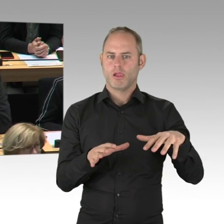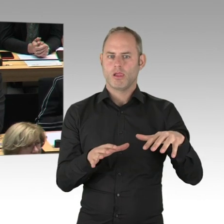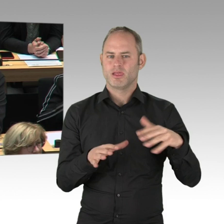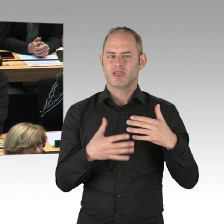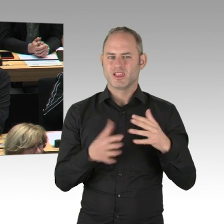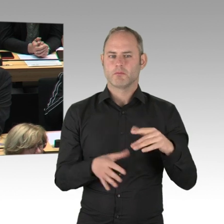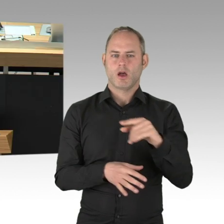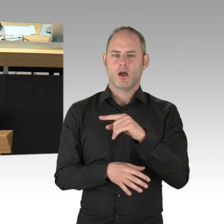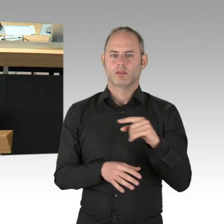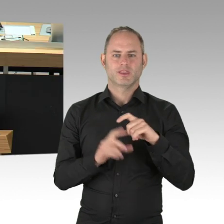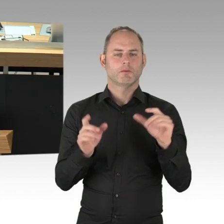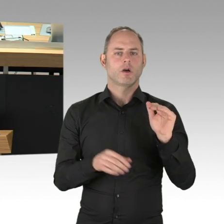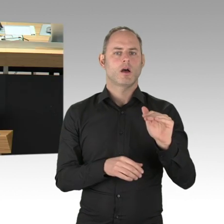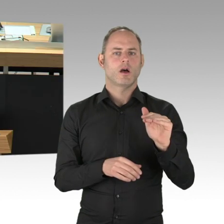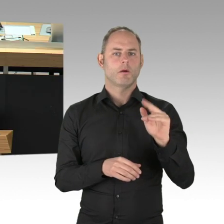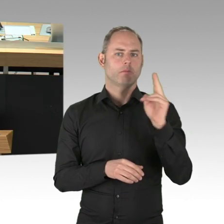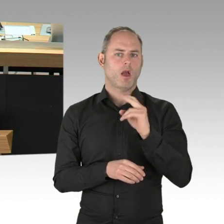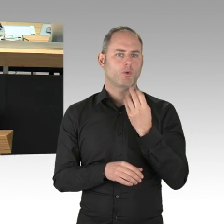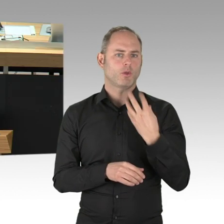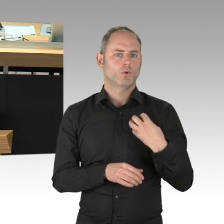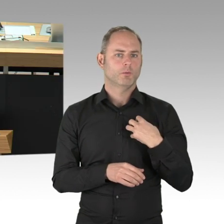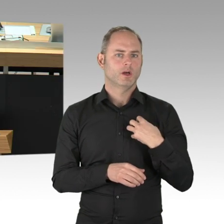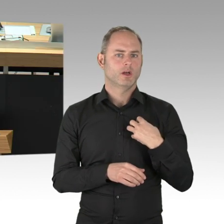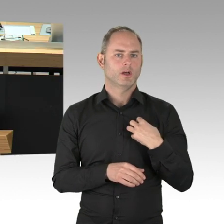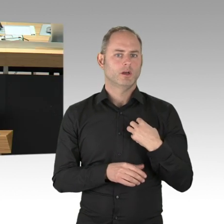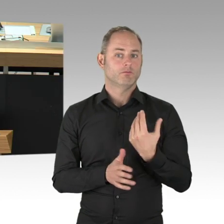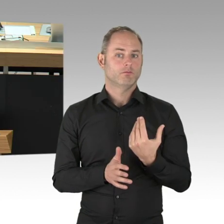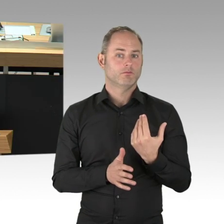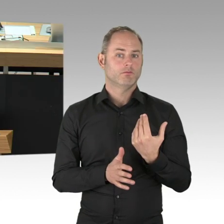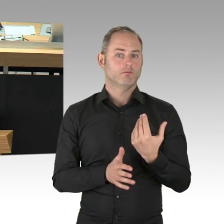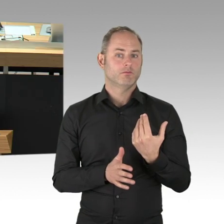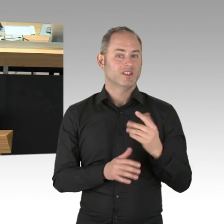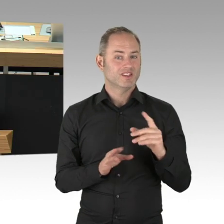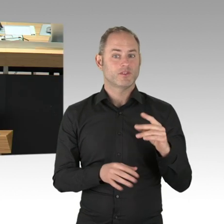vermuten, hier hat jemand das verbreitet,